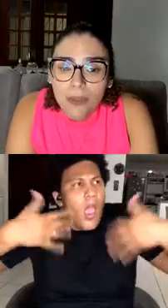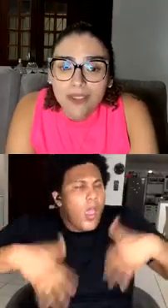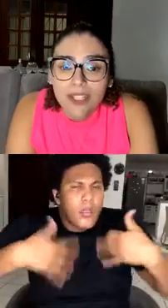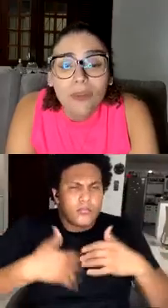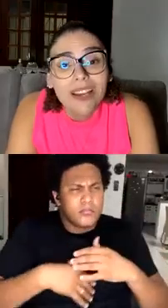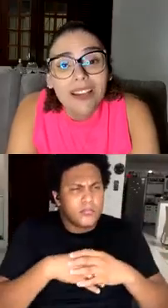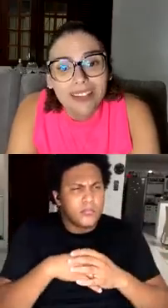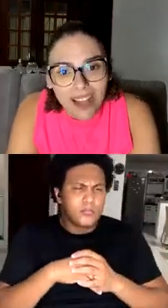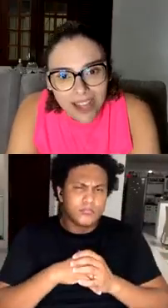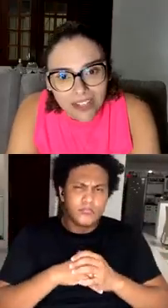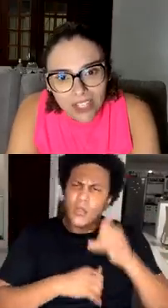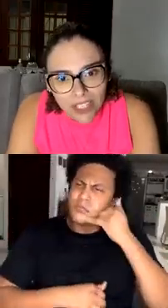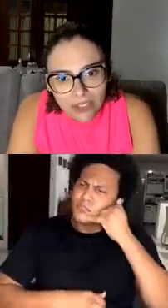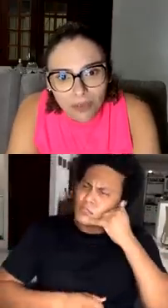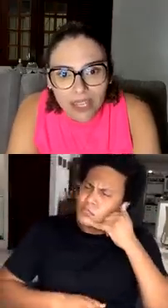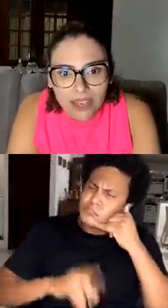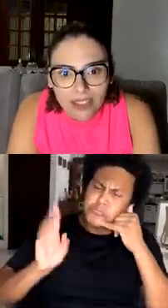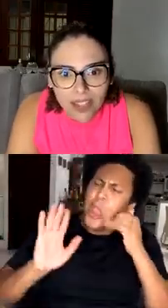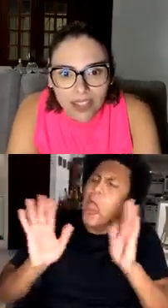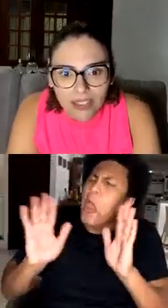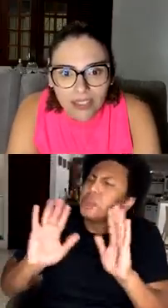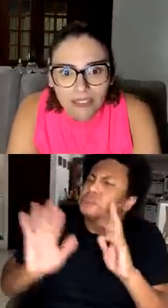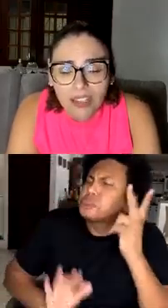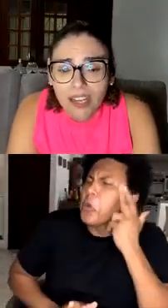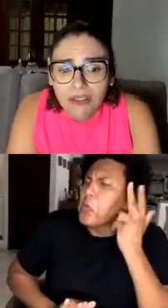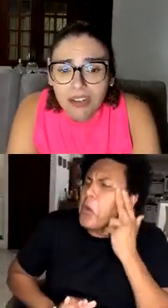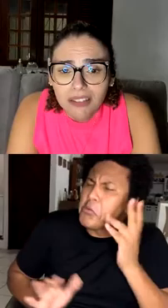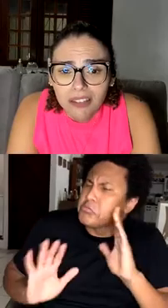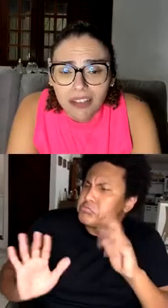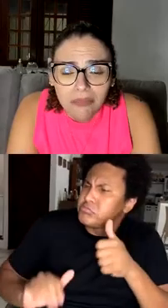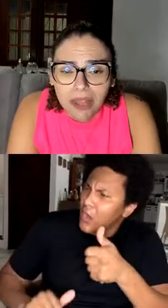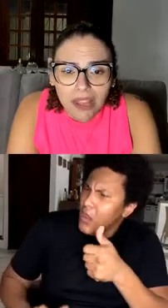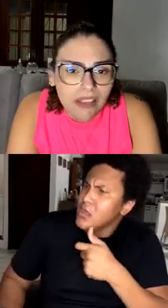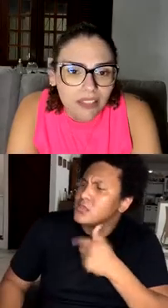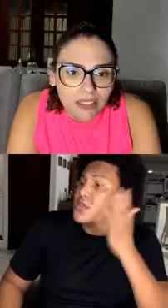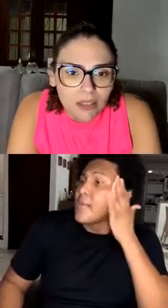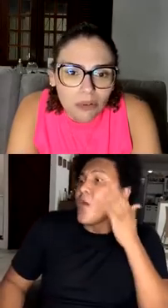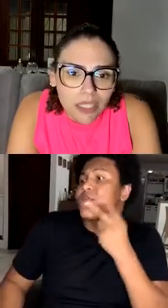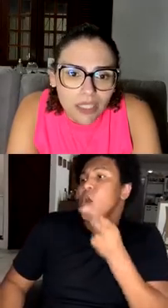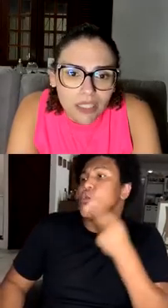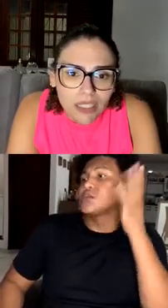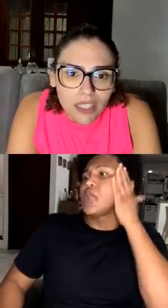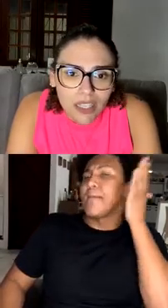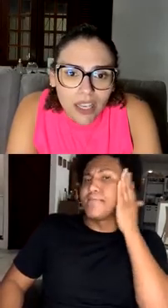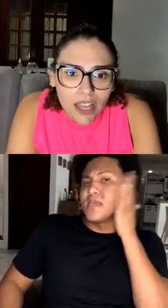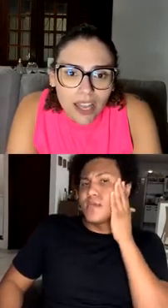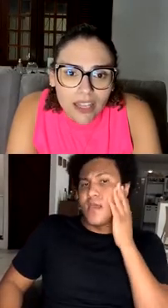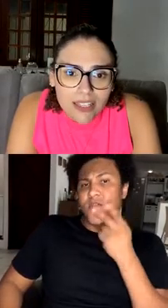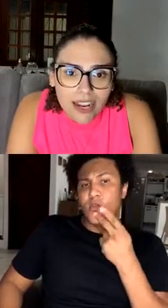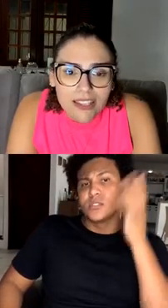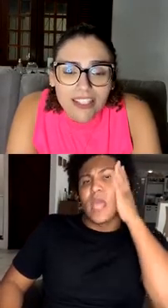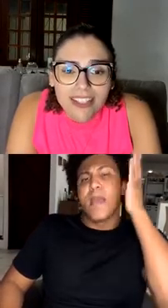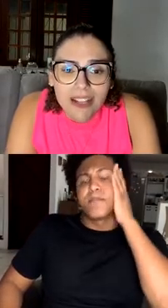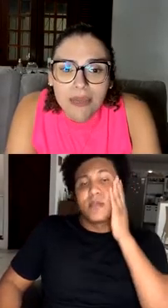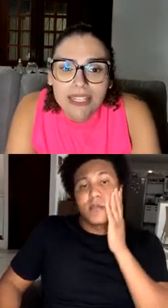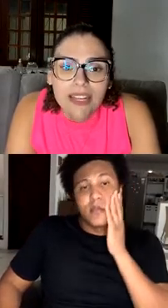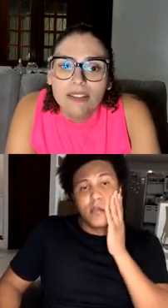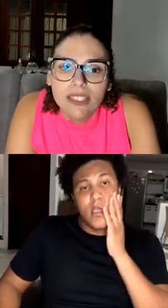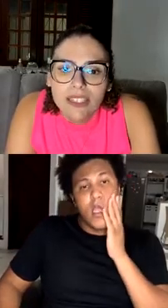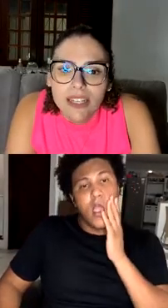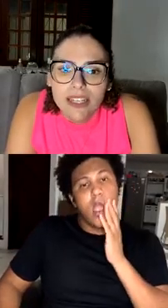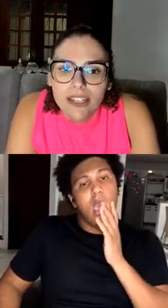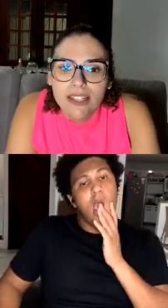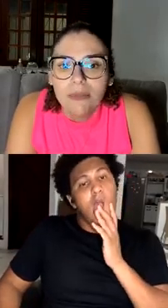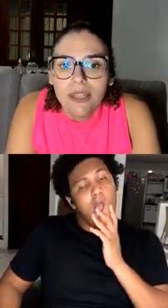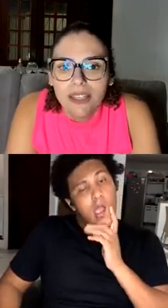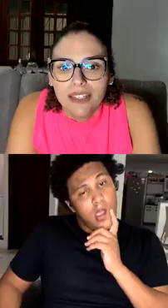E aí eu perguntei como é que ela tá reagindo, como é que ela tá. Não, ela tá bem, tá tranquila. Ela disse que já sabia que isso ia